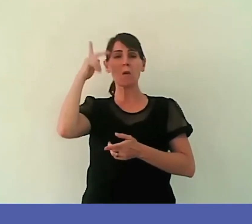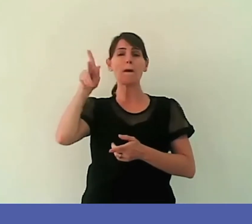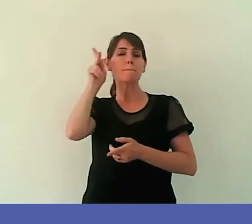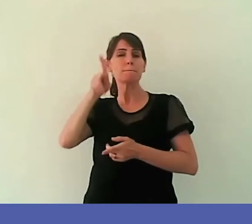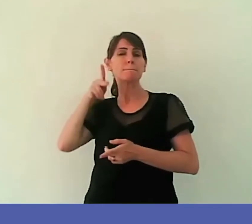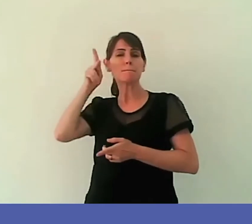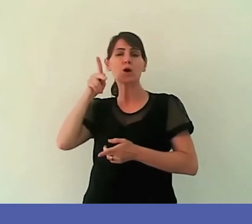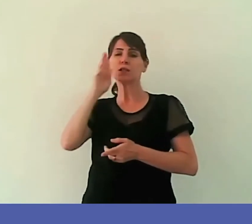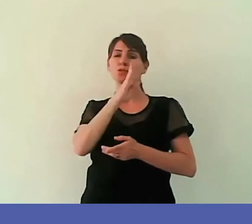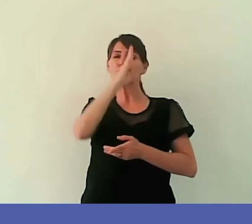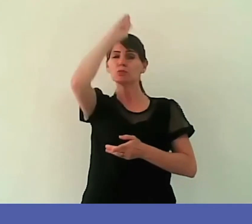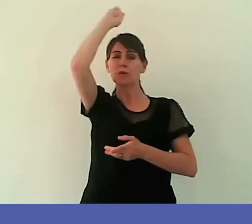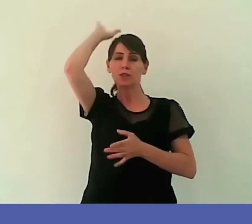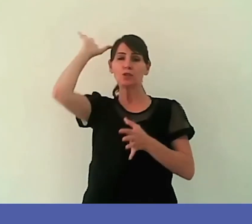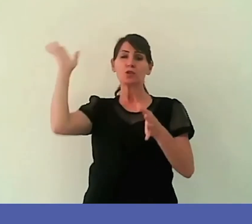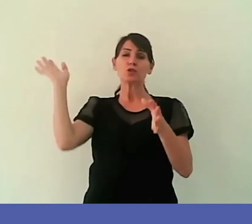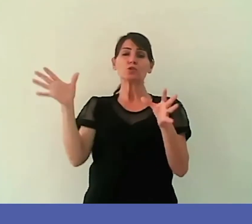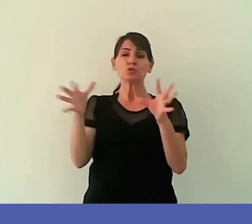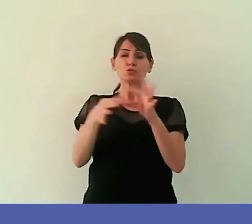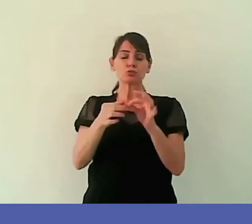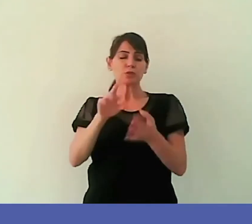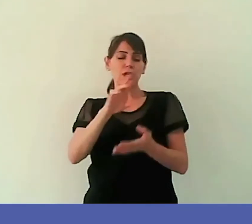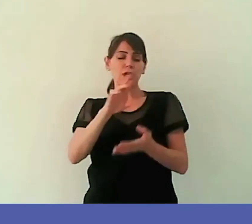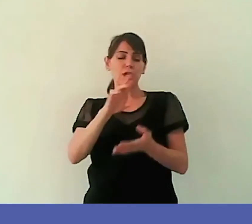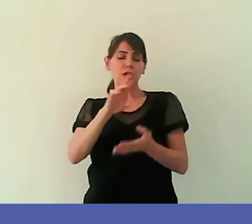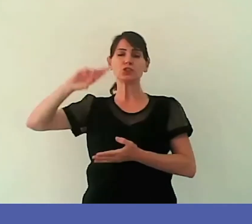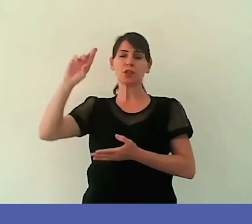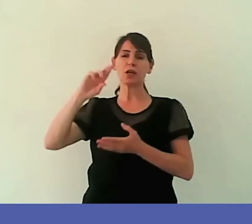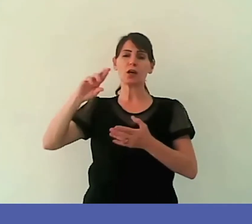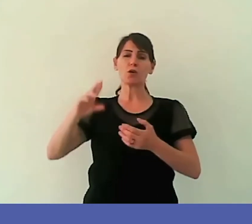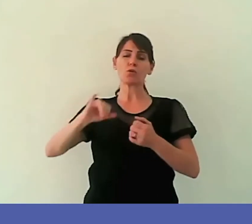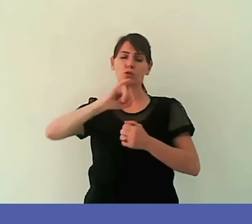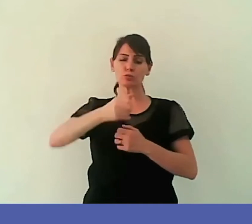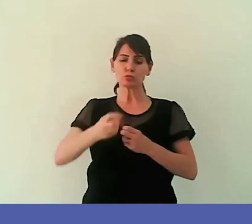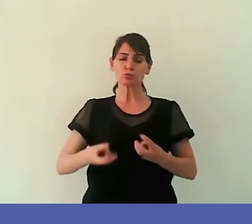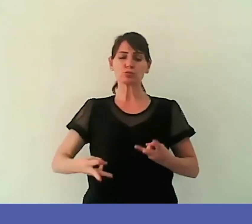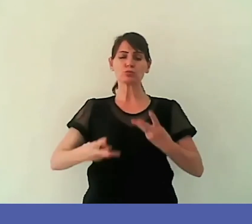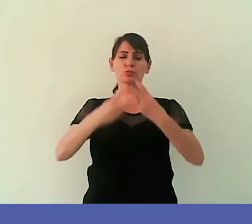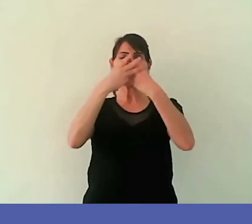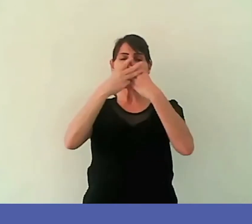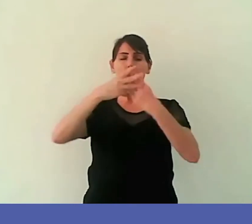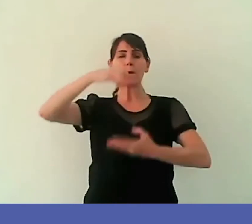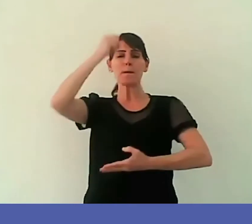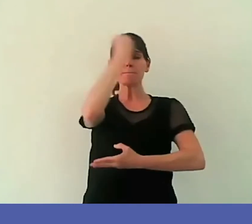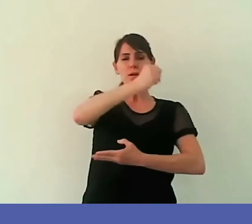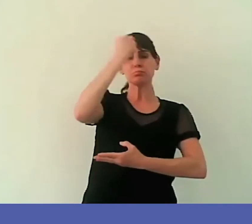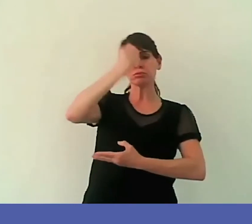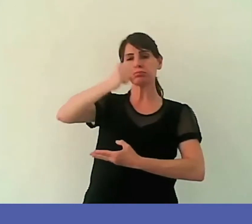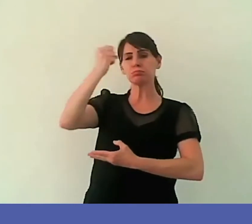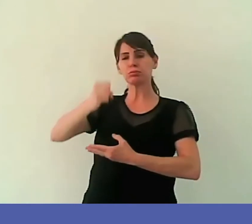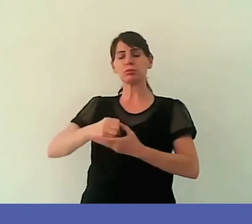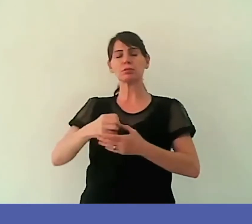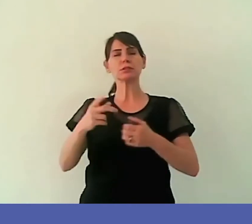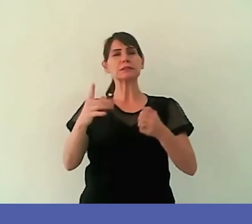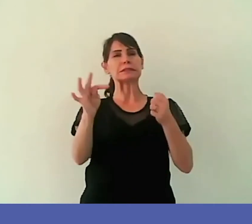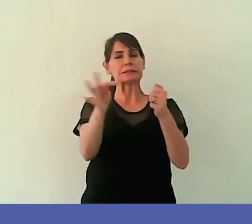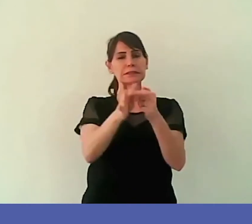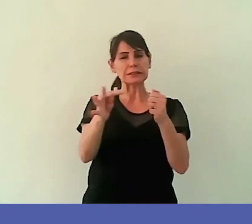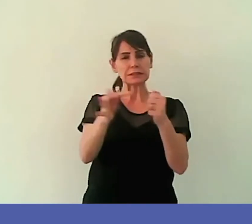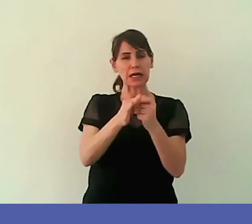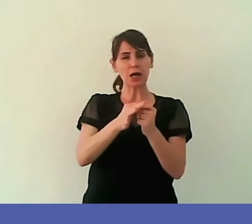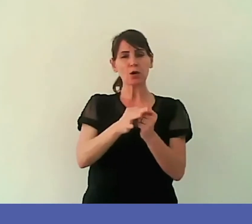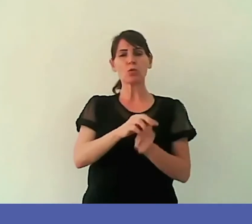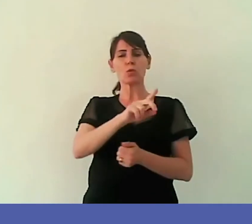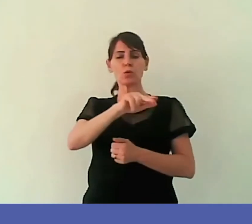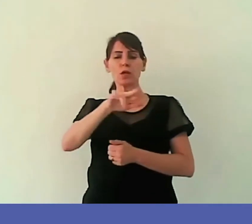a religião judaica, maltratou vários cristãos e matou a espada Tiago, irmão de João. Vocês se lembram? Em